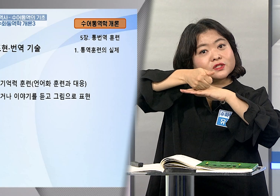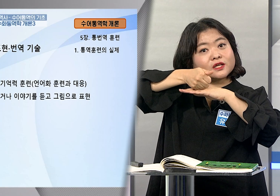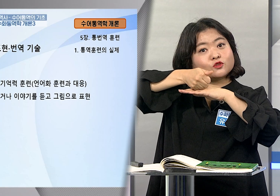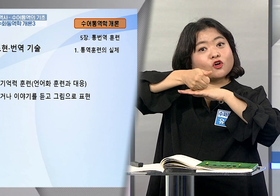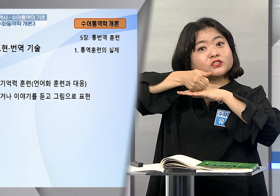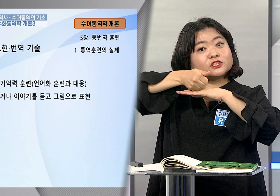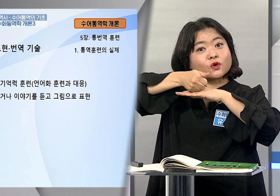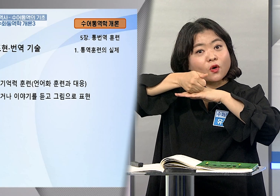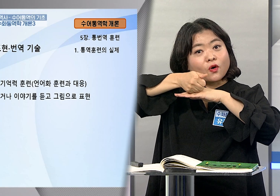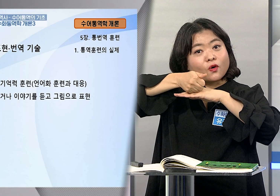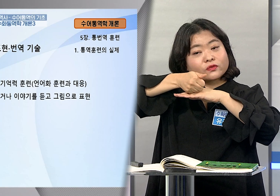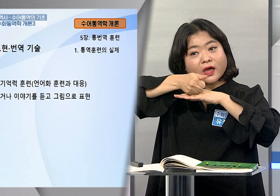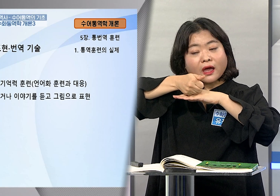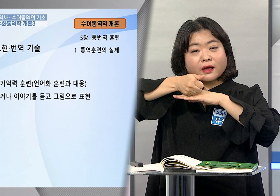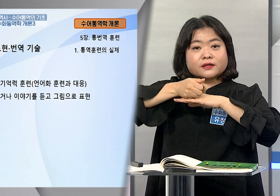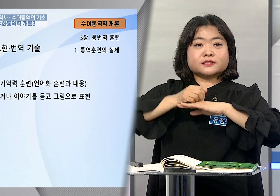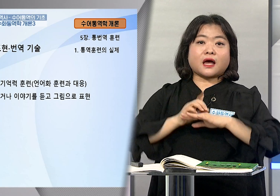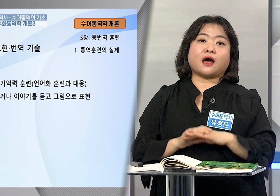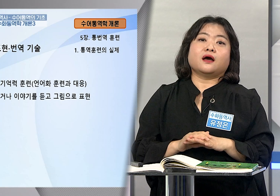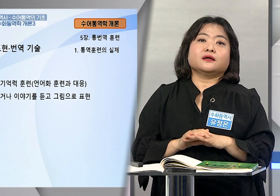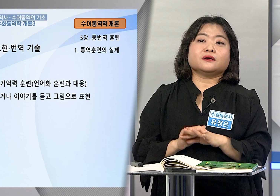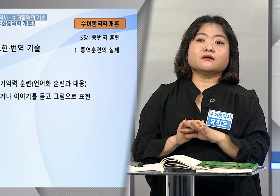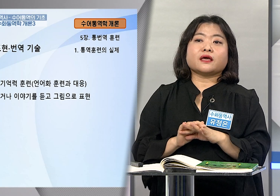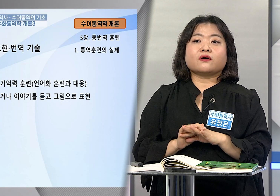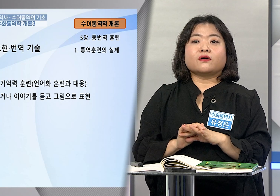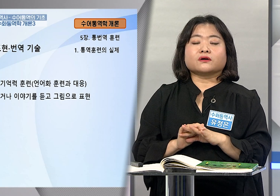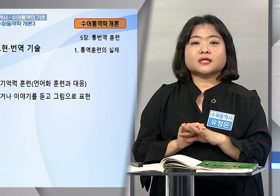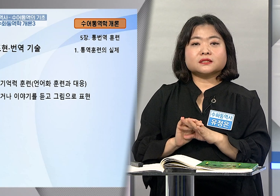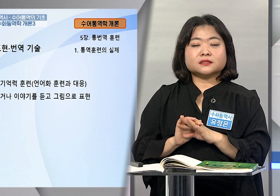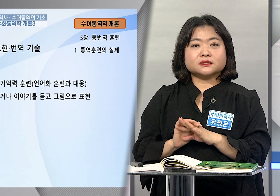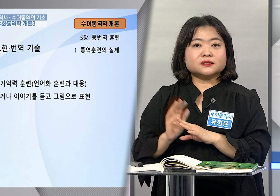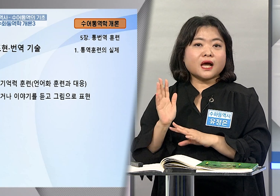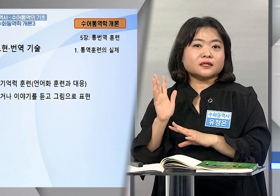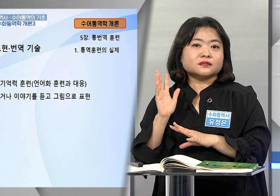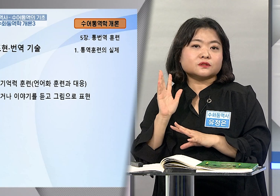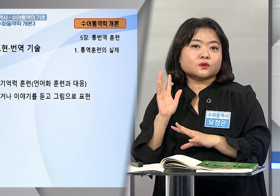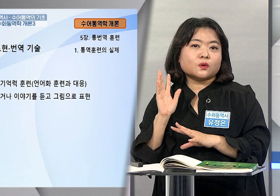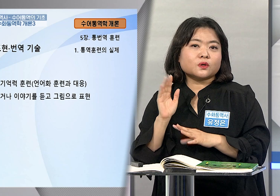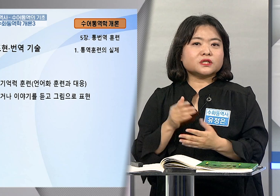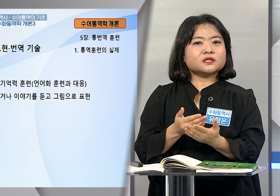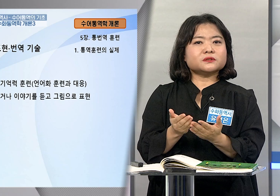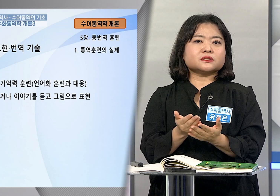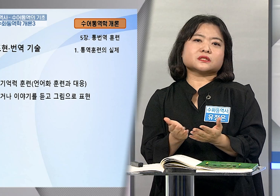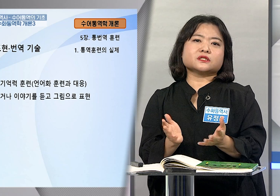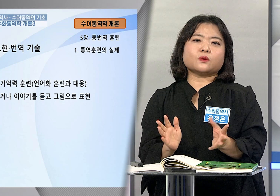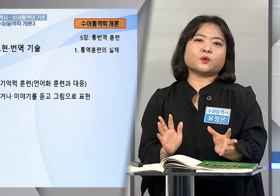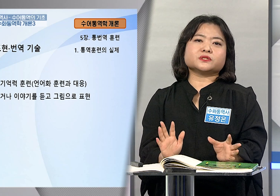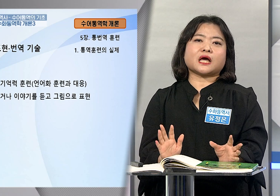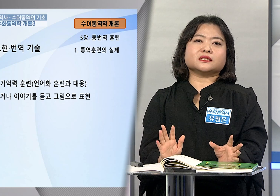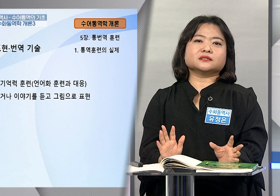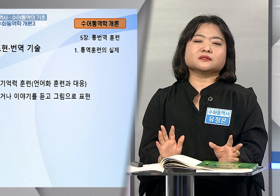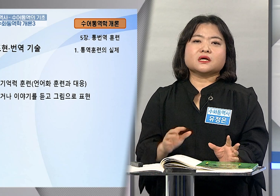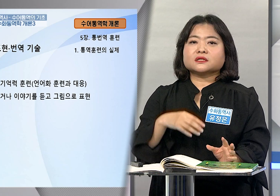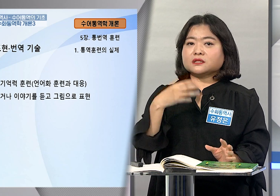연상이 되어지죠. 네. 자, 이런 게요. 사실 이야기를 듣고 그림을 그려보지 않는 그냥